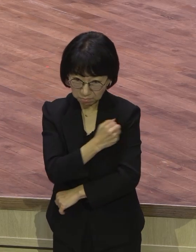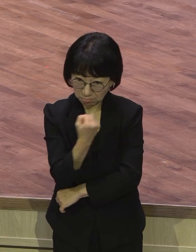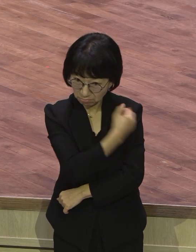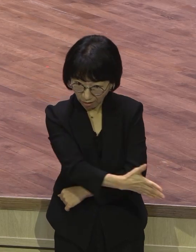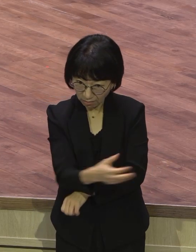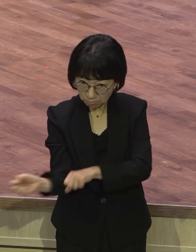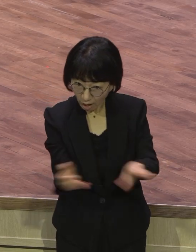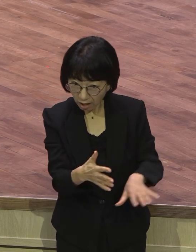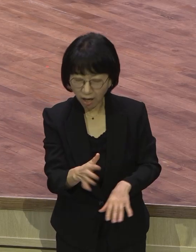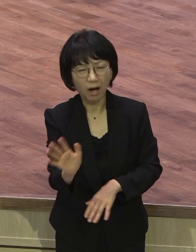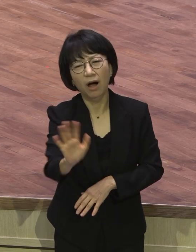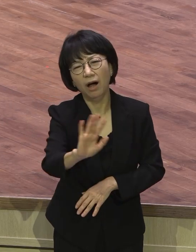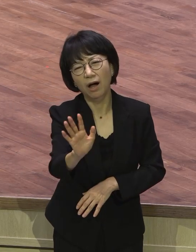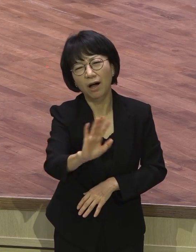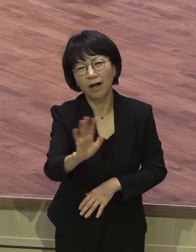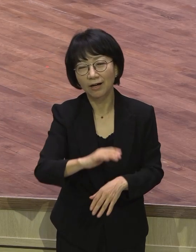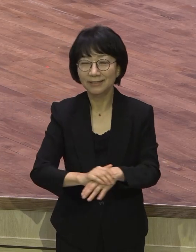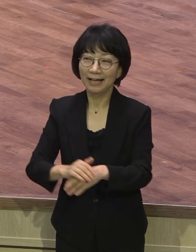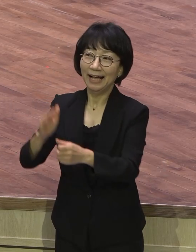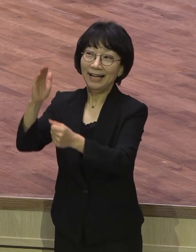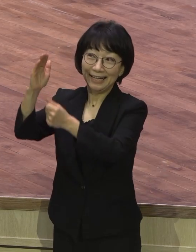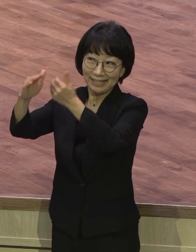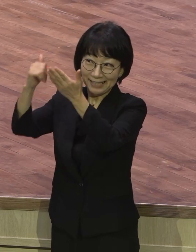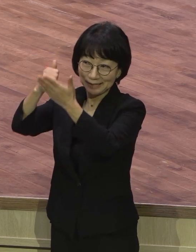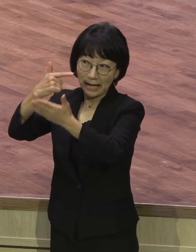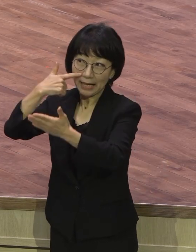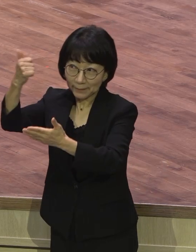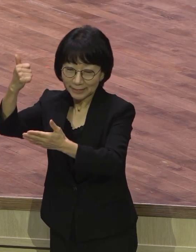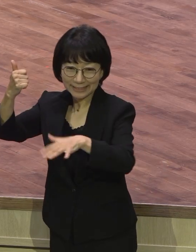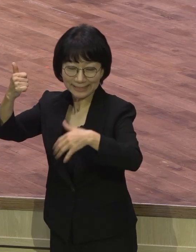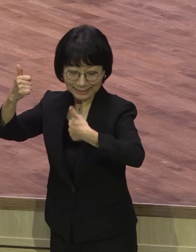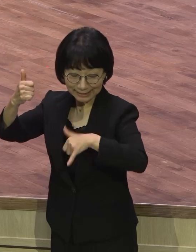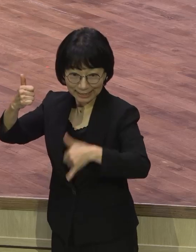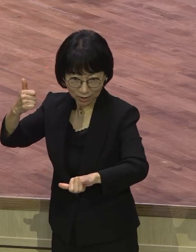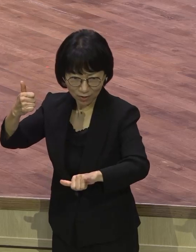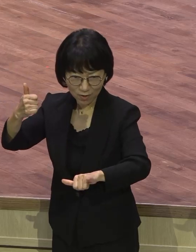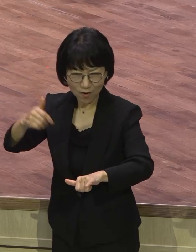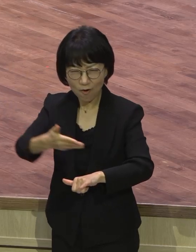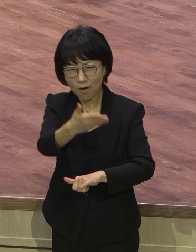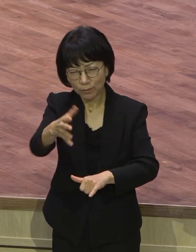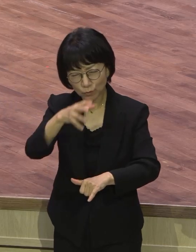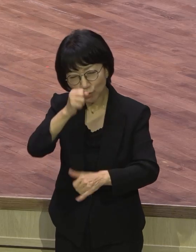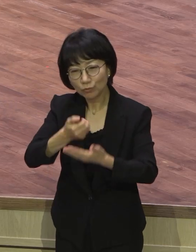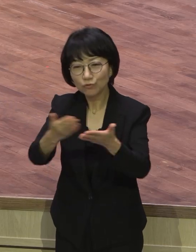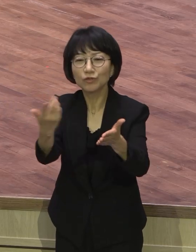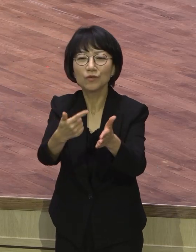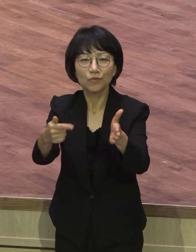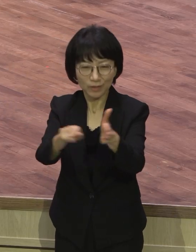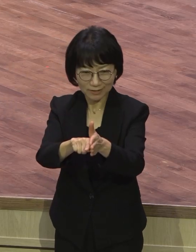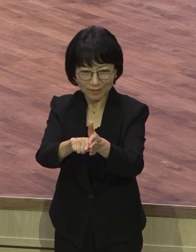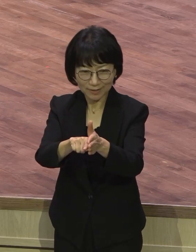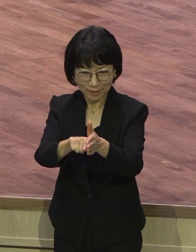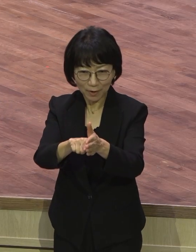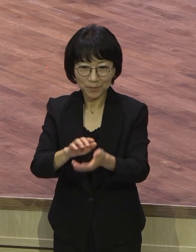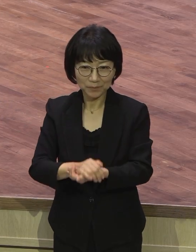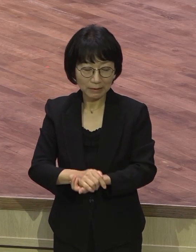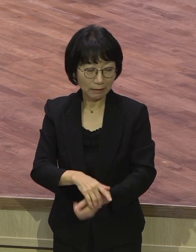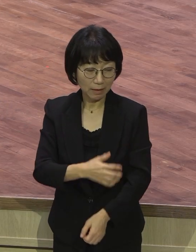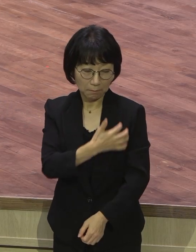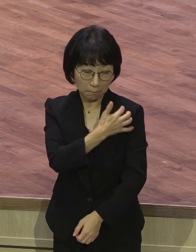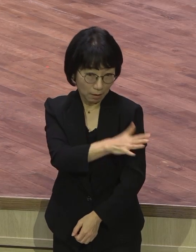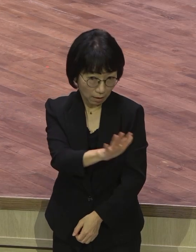안 버리잖아요. 그런데 하물며 하나님이 더 좋은 걸 주시지 않겠느냐? 절대 안 버립니다. 여러분 잘못해도